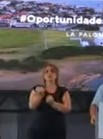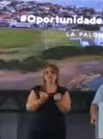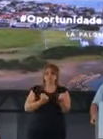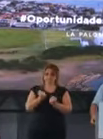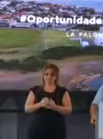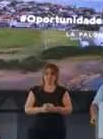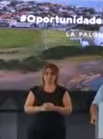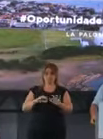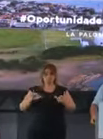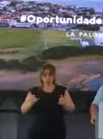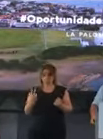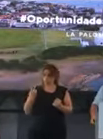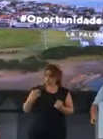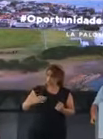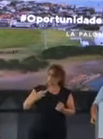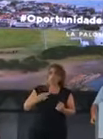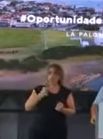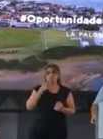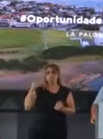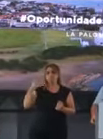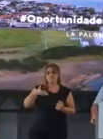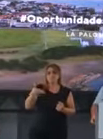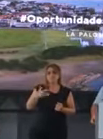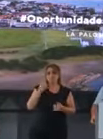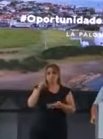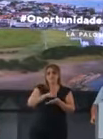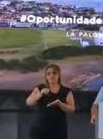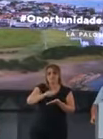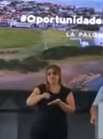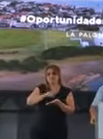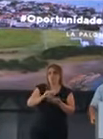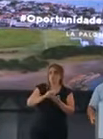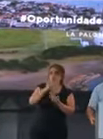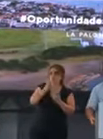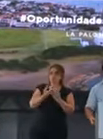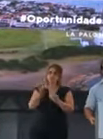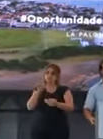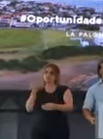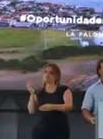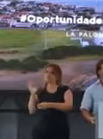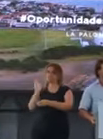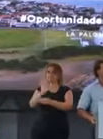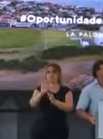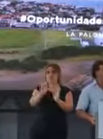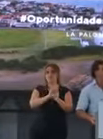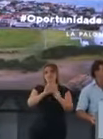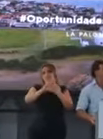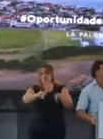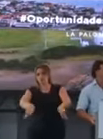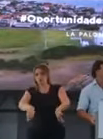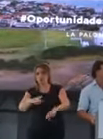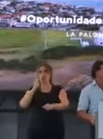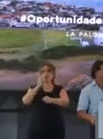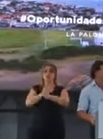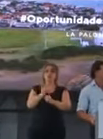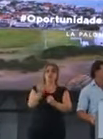Hace aproximadamente 2 años participamos de la redacción de un proyecto de ley que presentamos para derogar la obligación